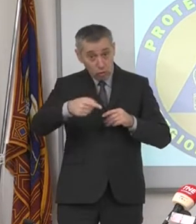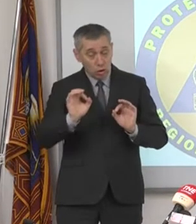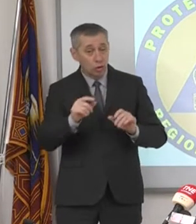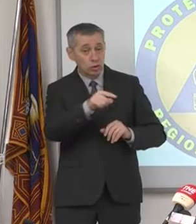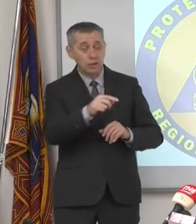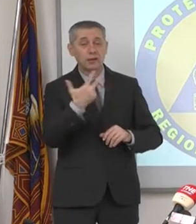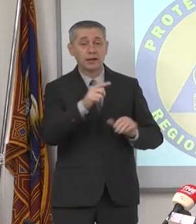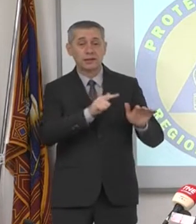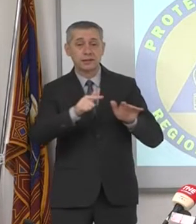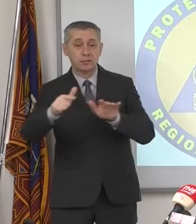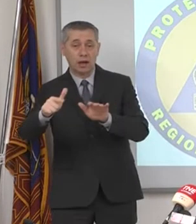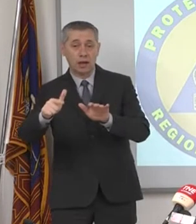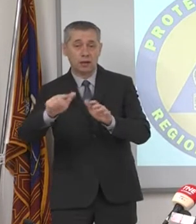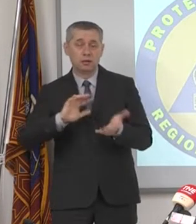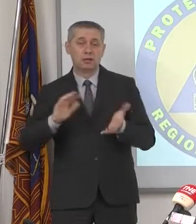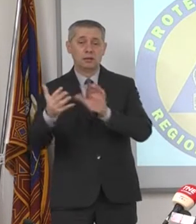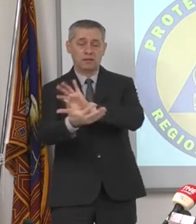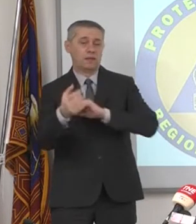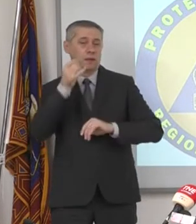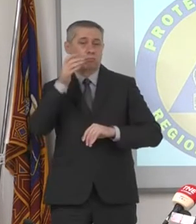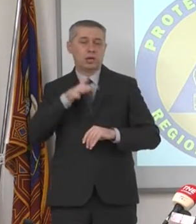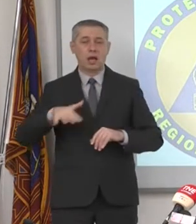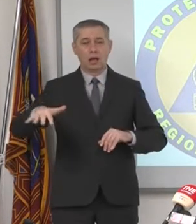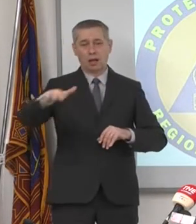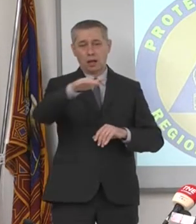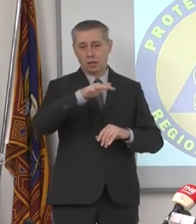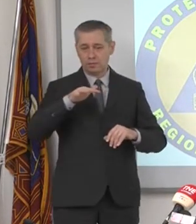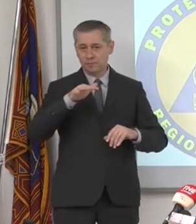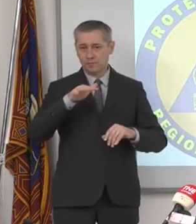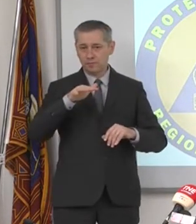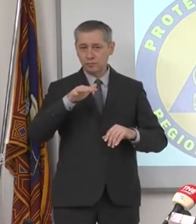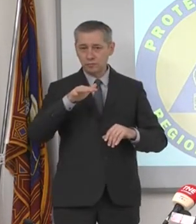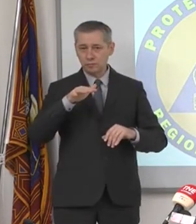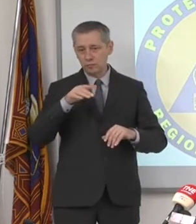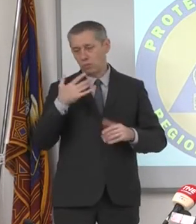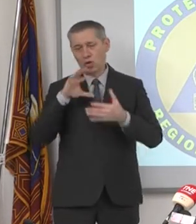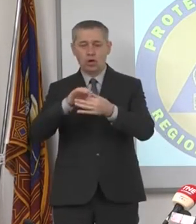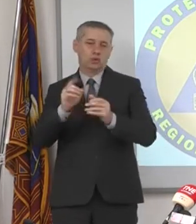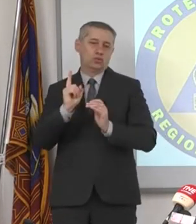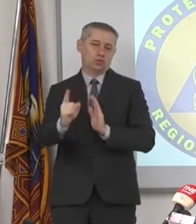passeremo in area bianca con le conseguenze previste appunto per la classificazione in area bianca.